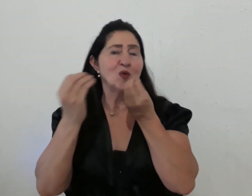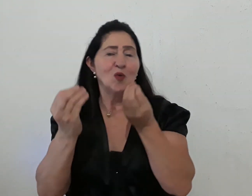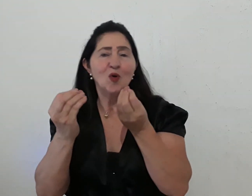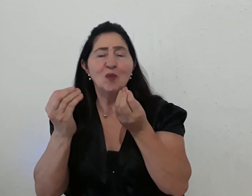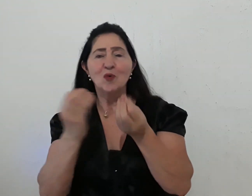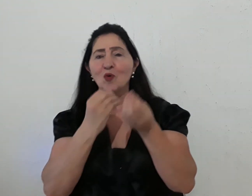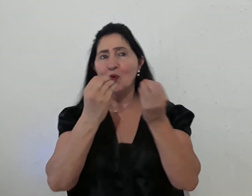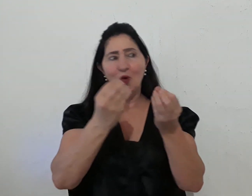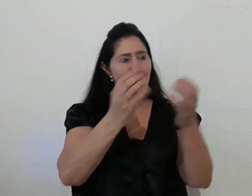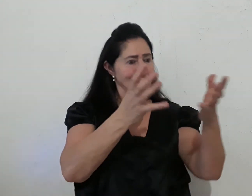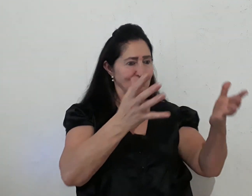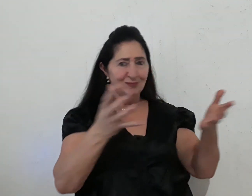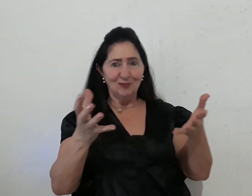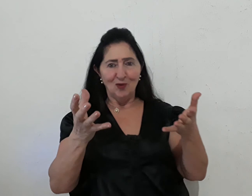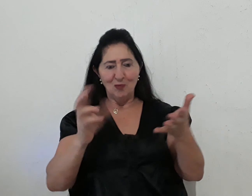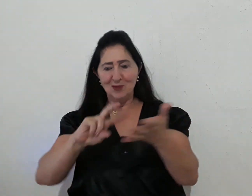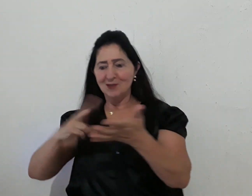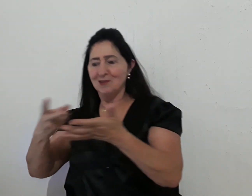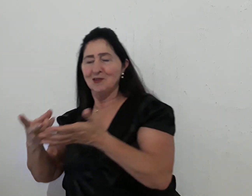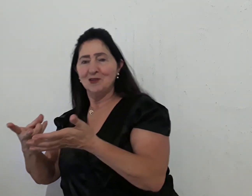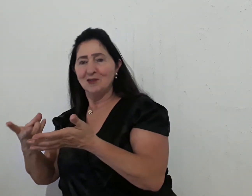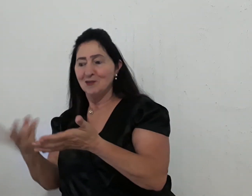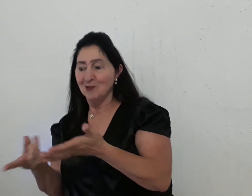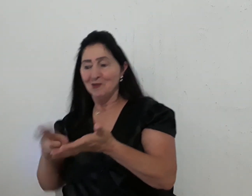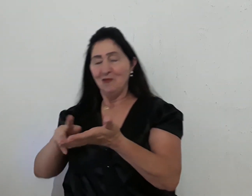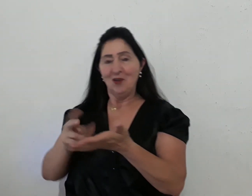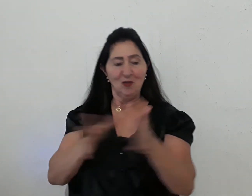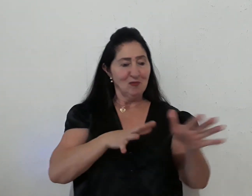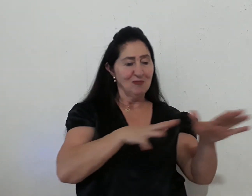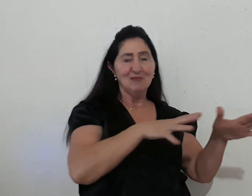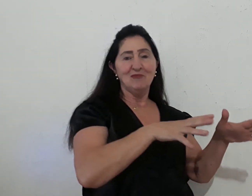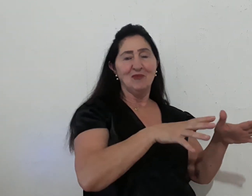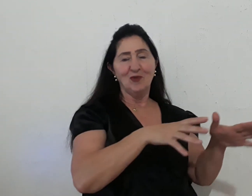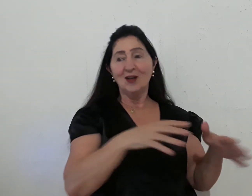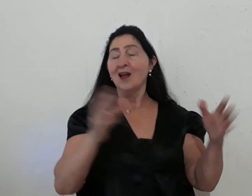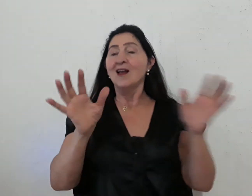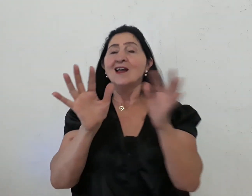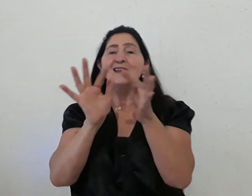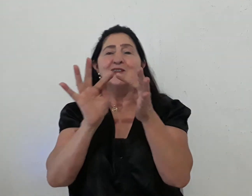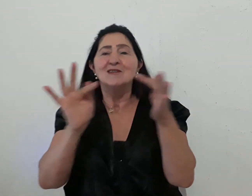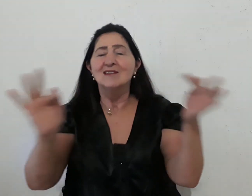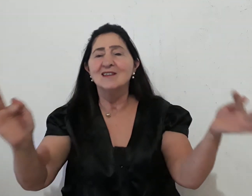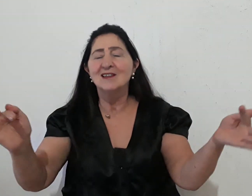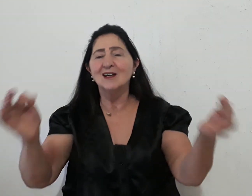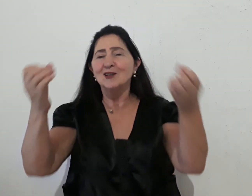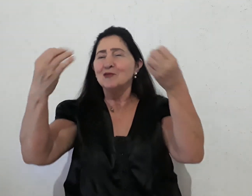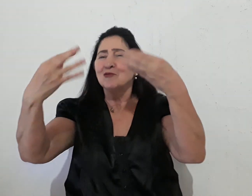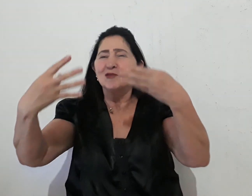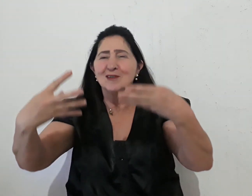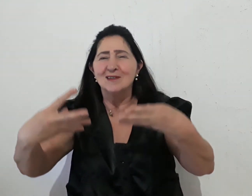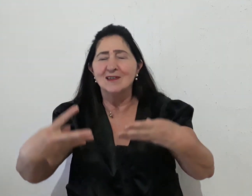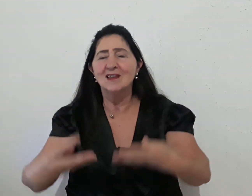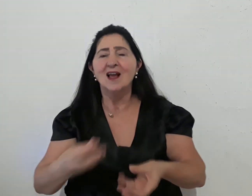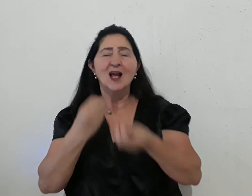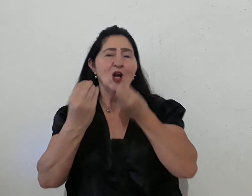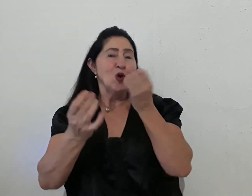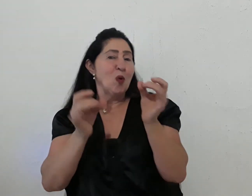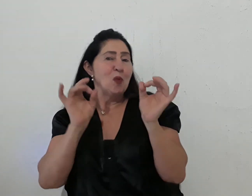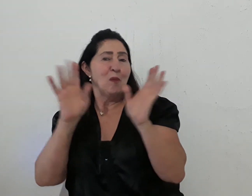significado, nem significado sem forma. Essa semântica, esse significado peculiar é que